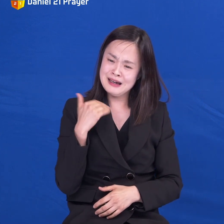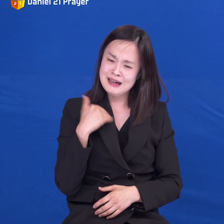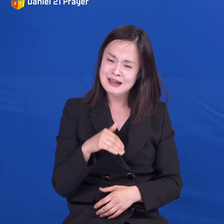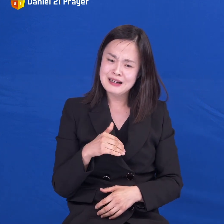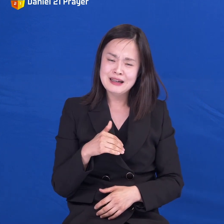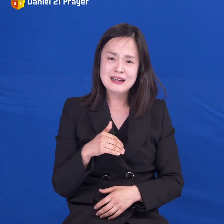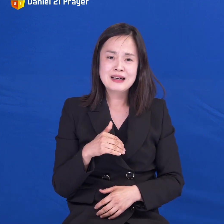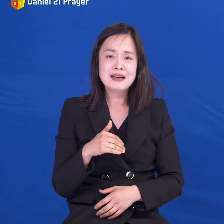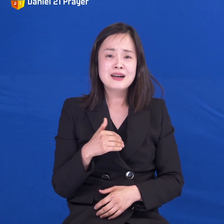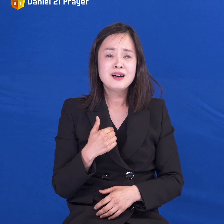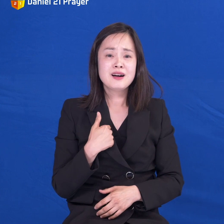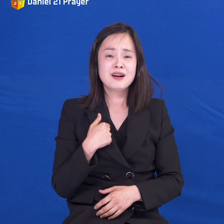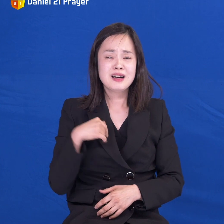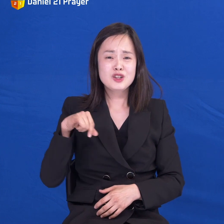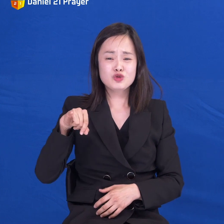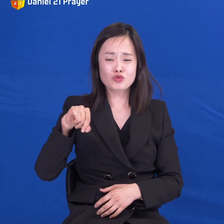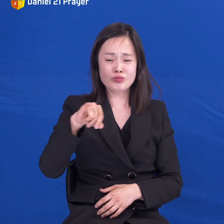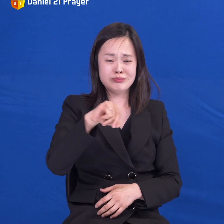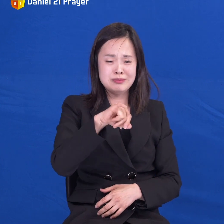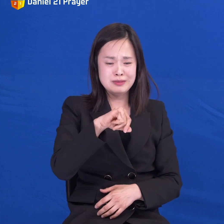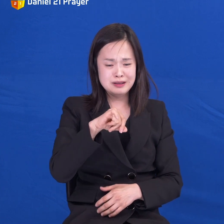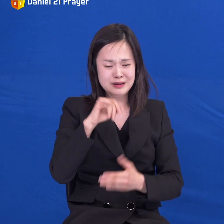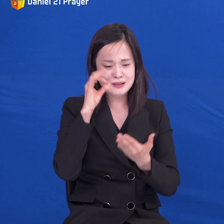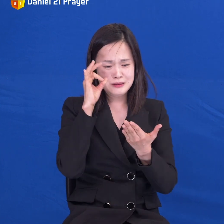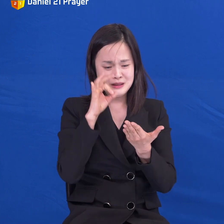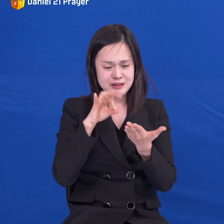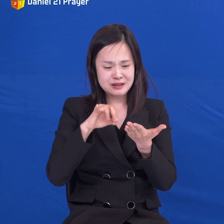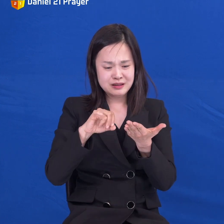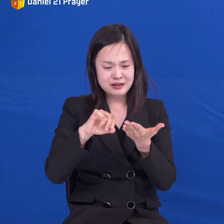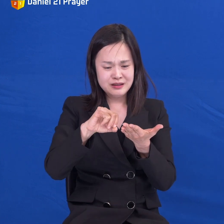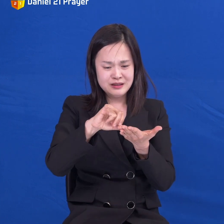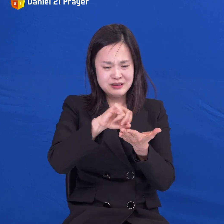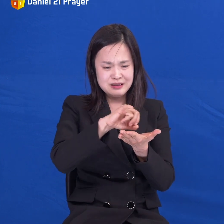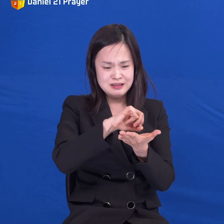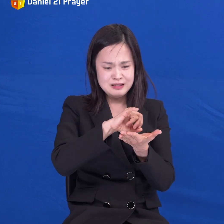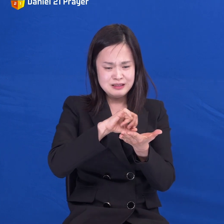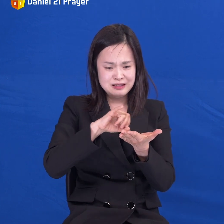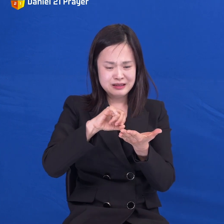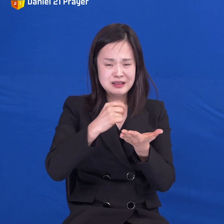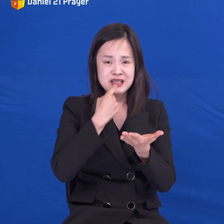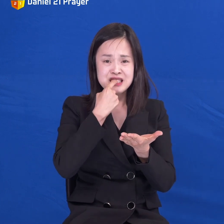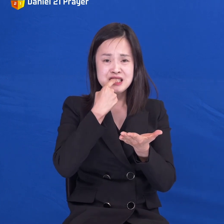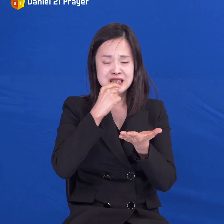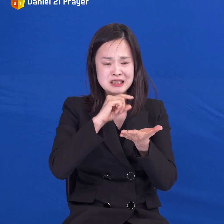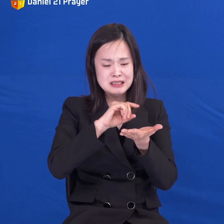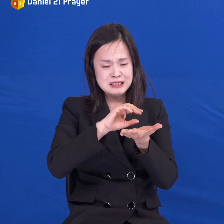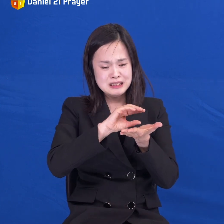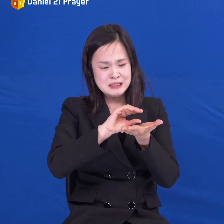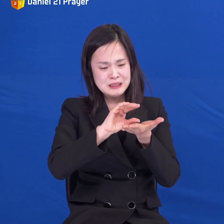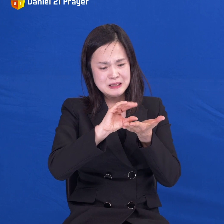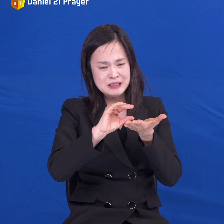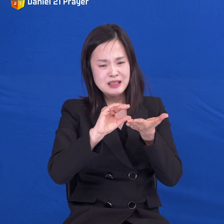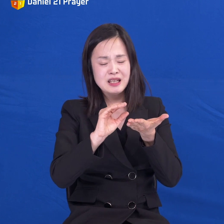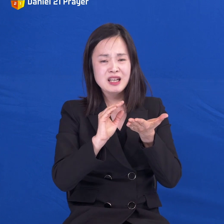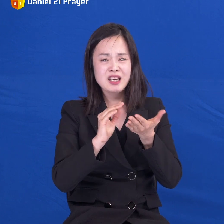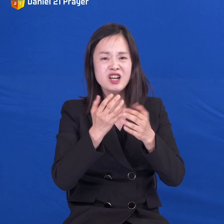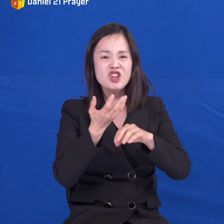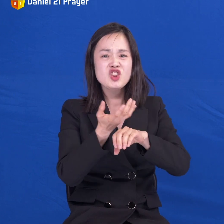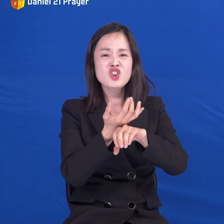곰뱅이를 쳐다봤더니 입이 새까맣게 있는데 각질이에요. 그리고 그 입 주변에 솜털이 뽀송뽀송 나 있어요.